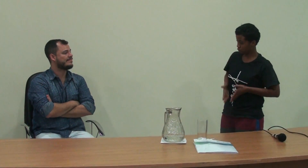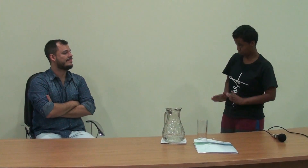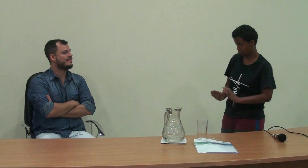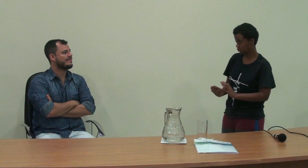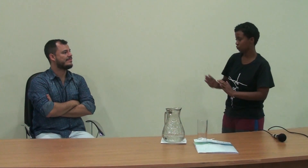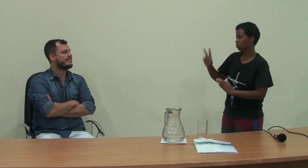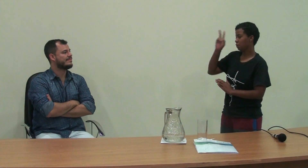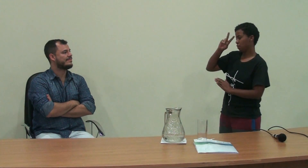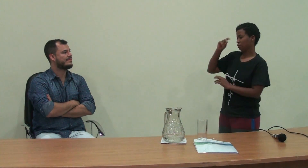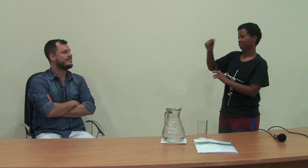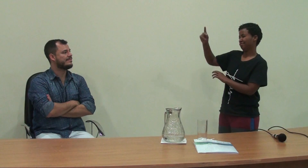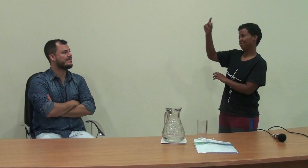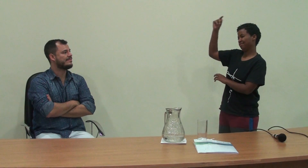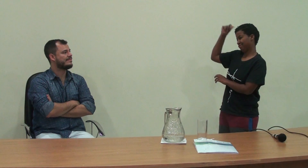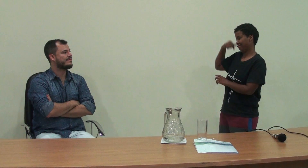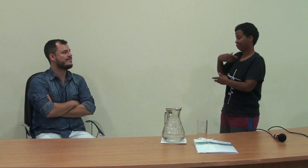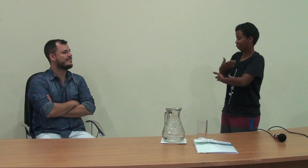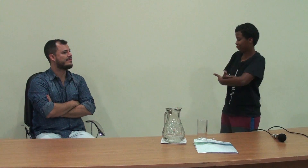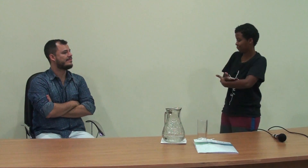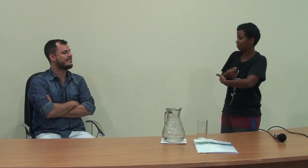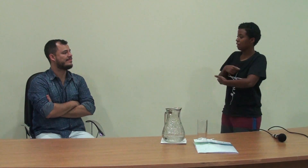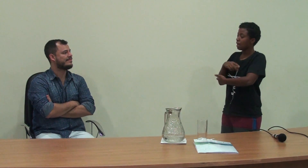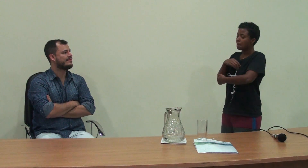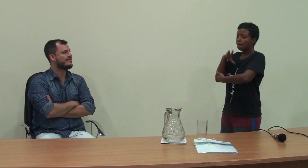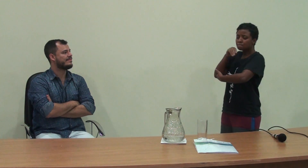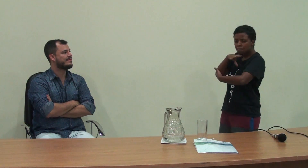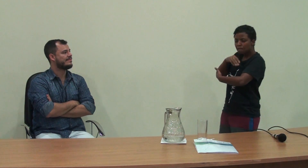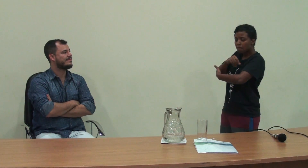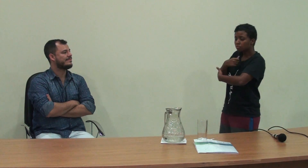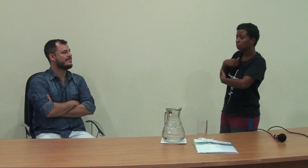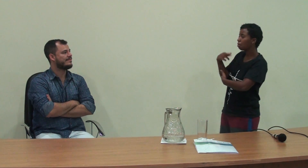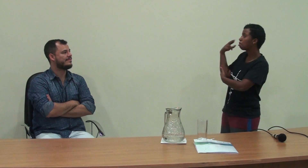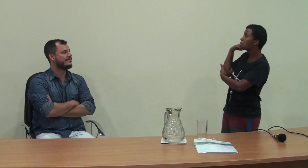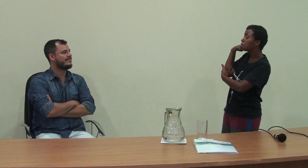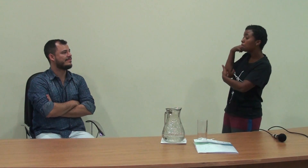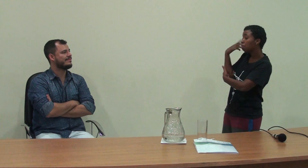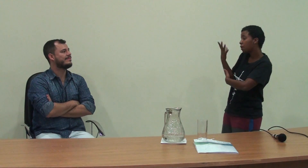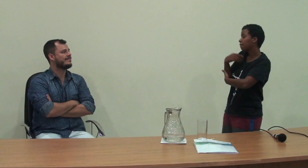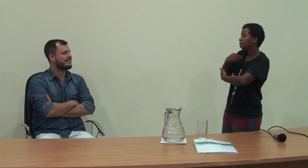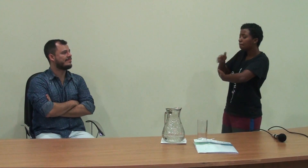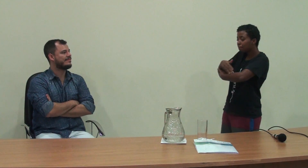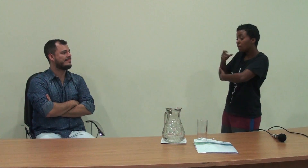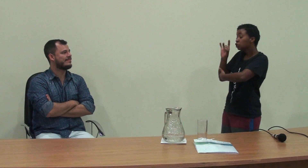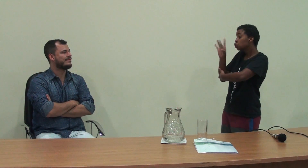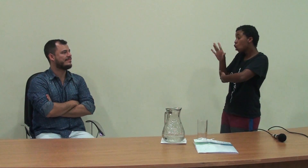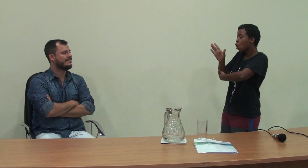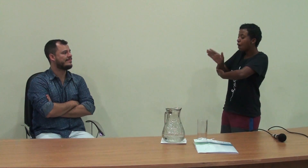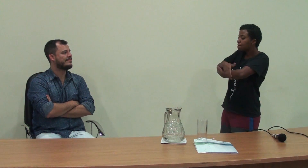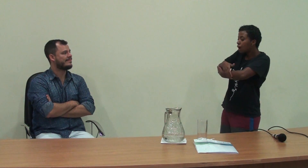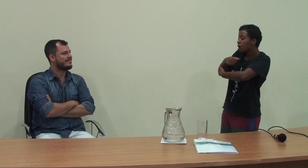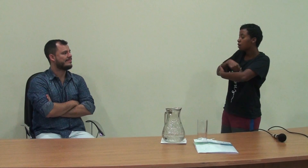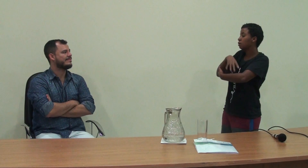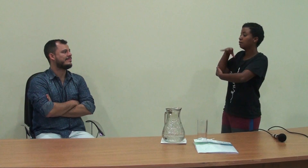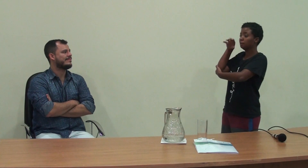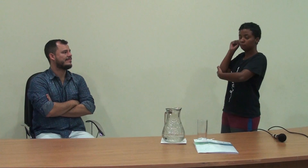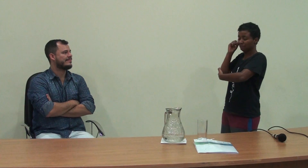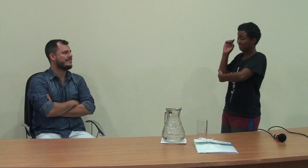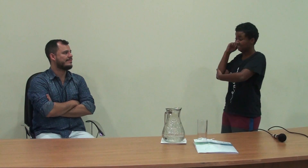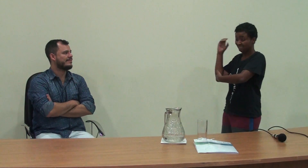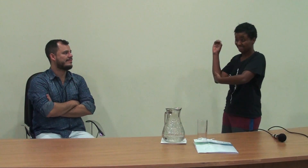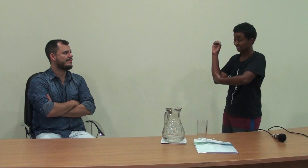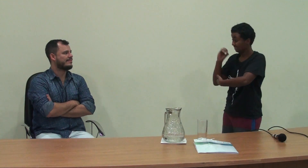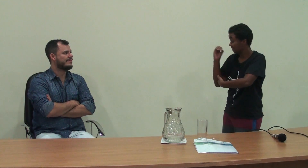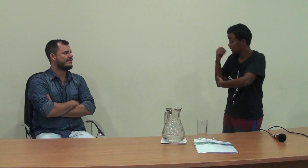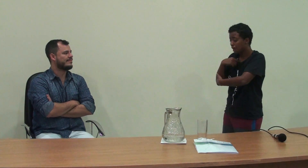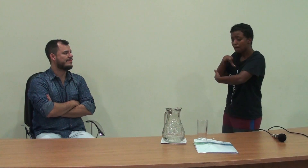Eu lembro da minha mãe me contar a história de quando eu nasci, ainda bebê, das pessoas tentando conversar comigo e eu não conseguia